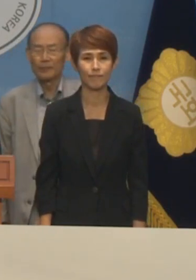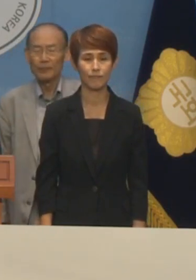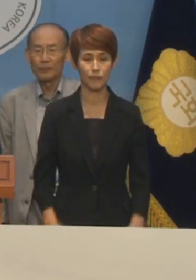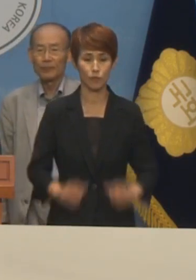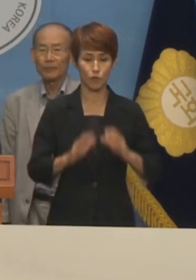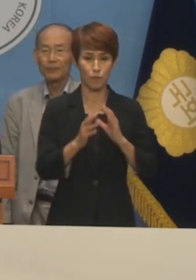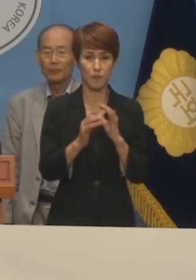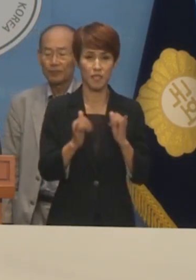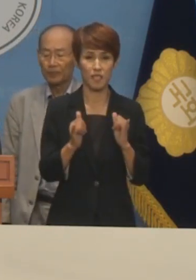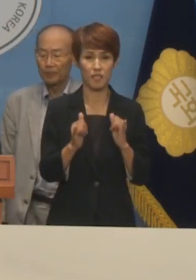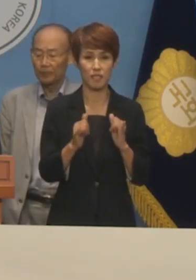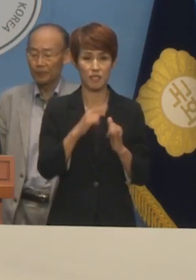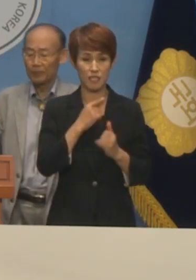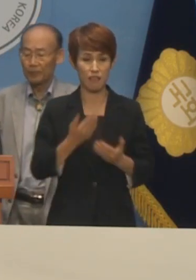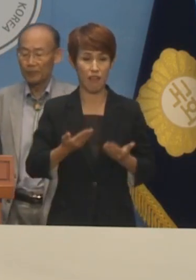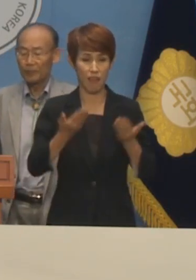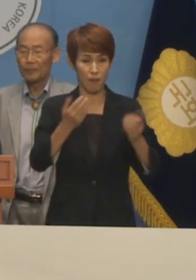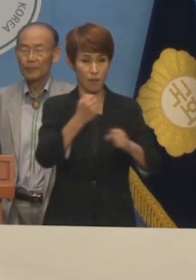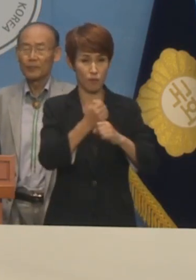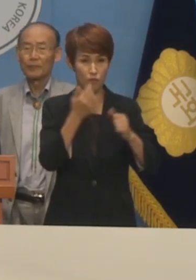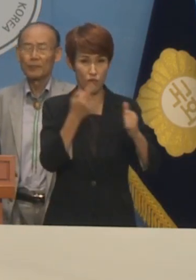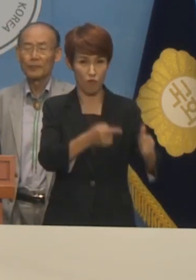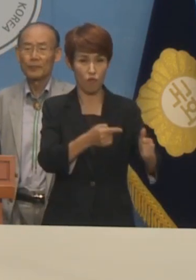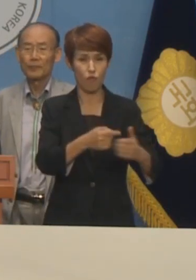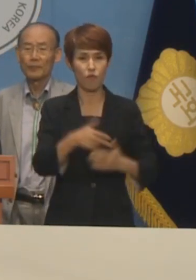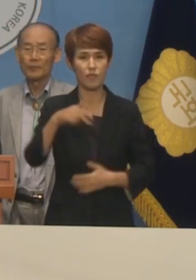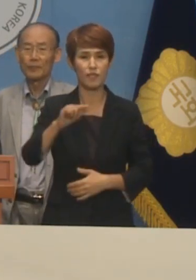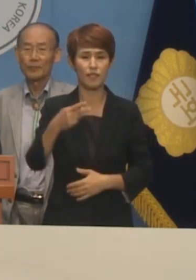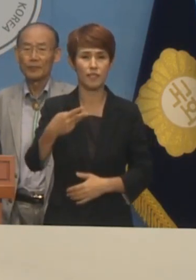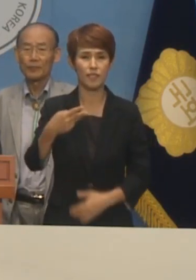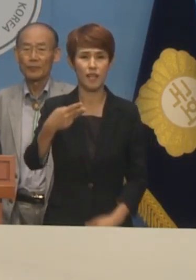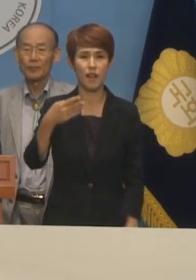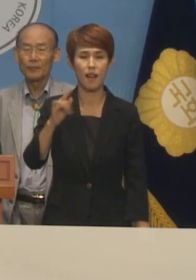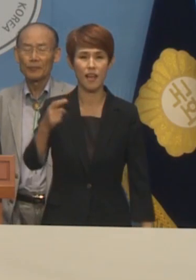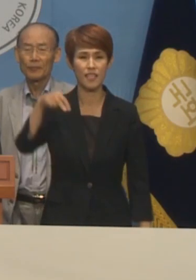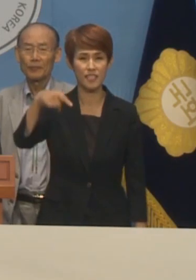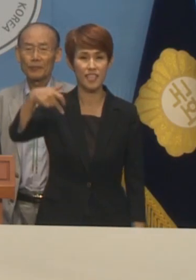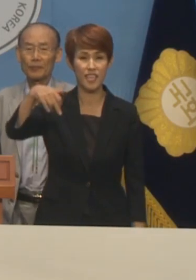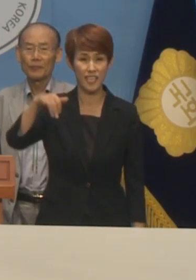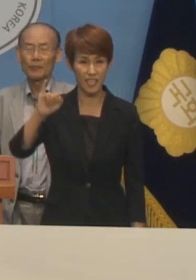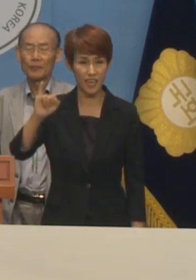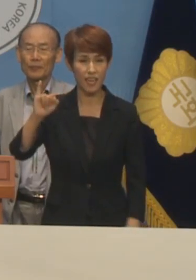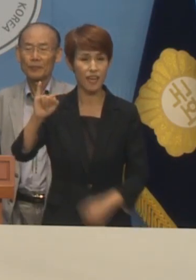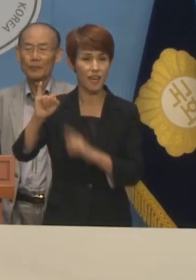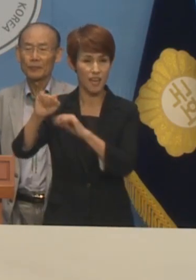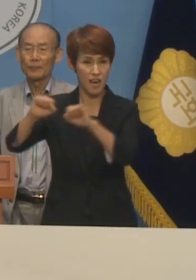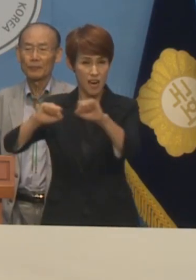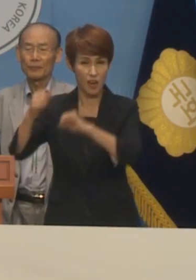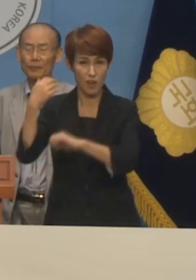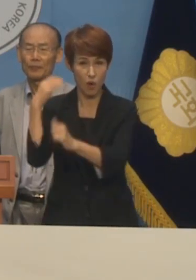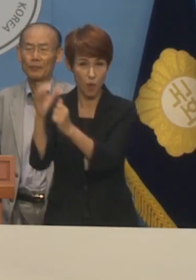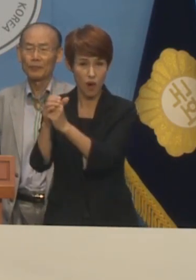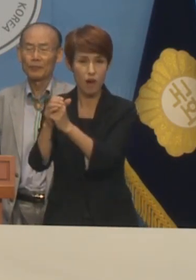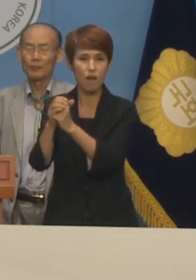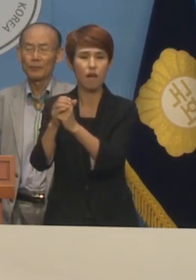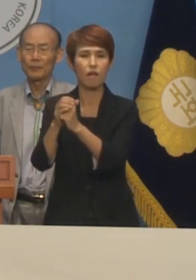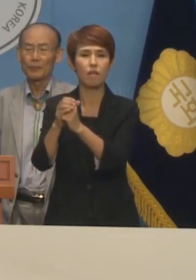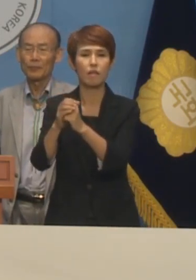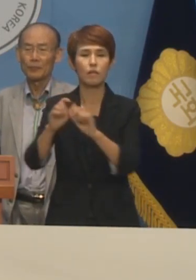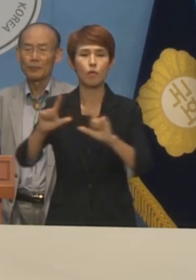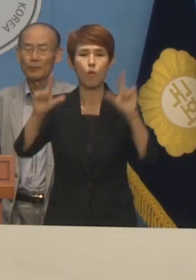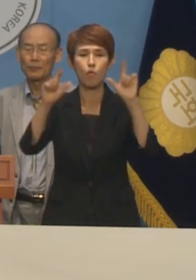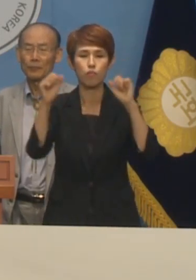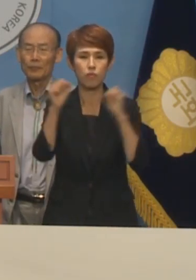자국민을 전면 희생을 하여 젤렌스키가 유월아시아에서 수행하는 역할이